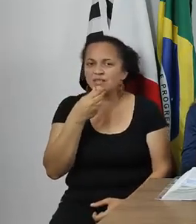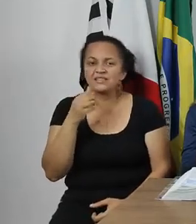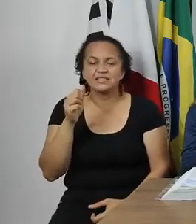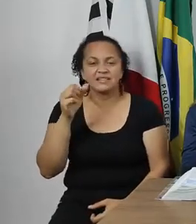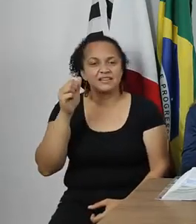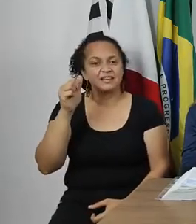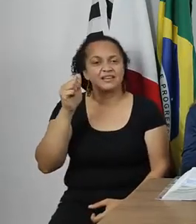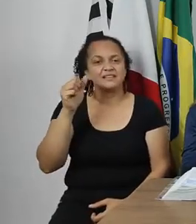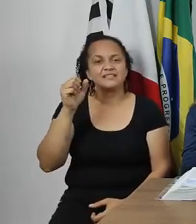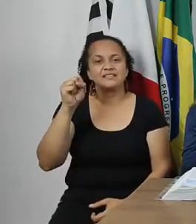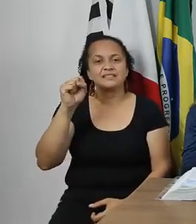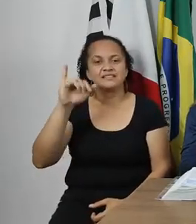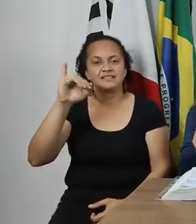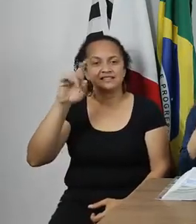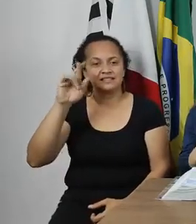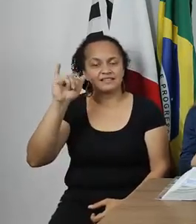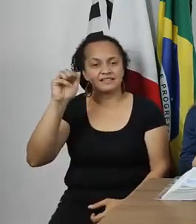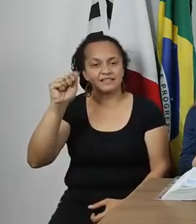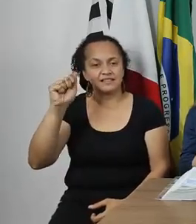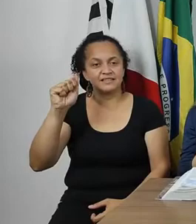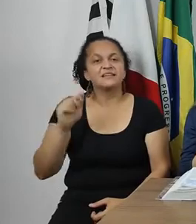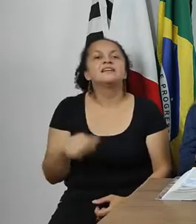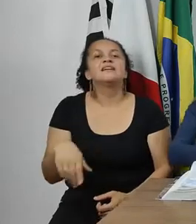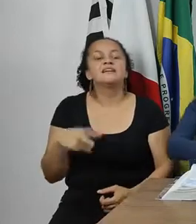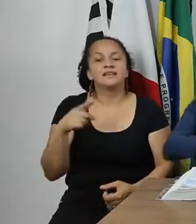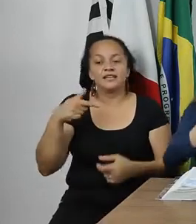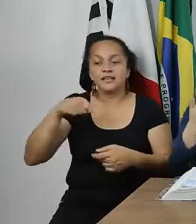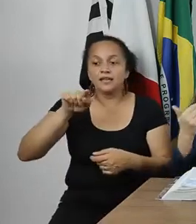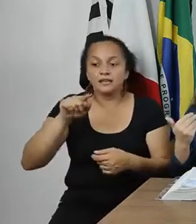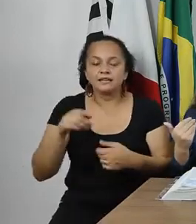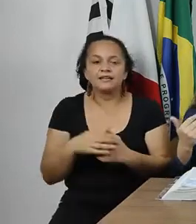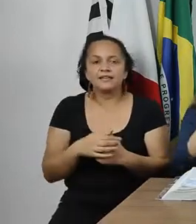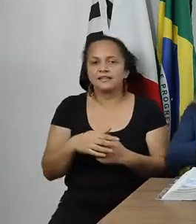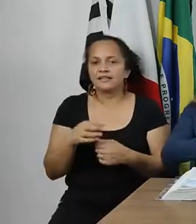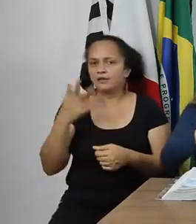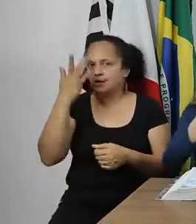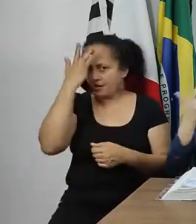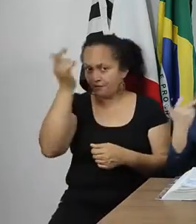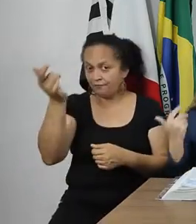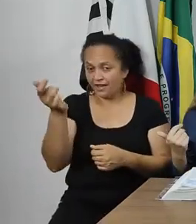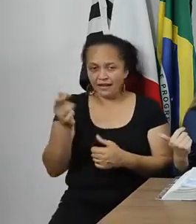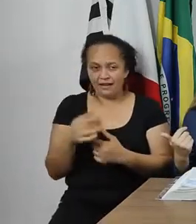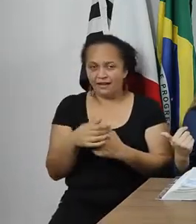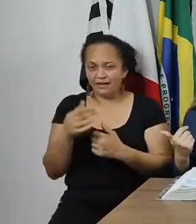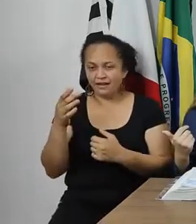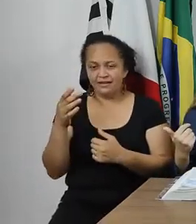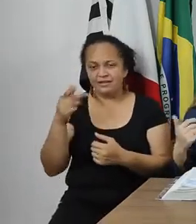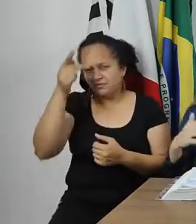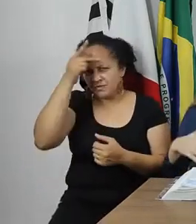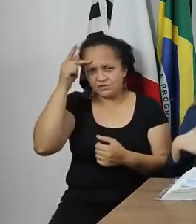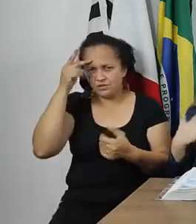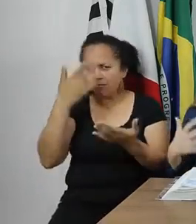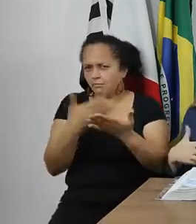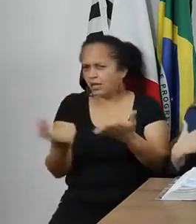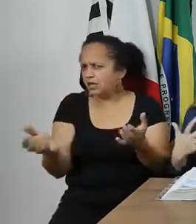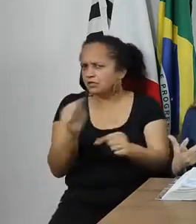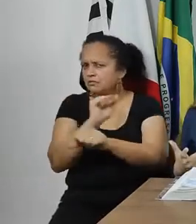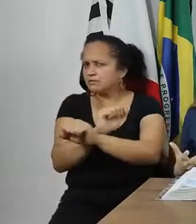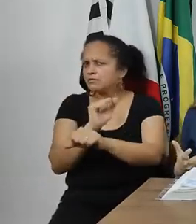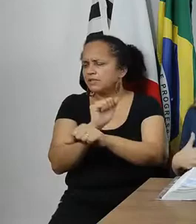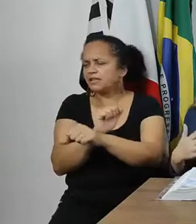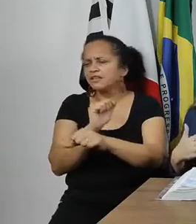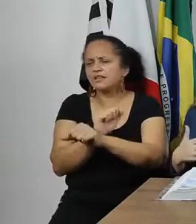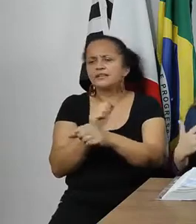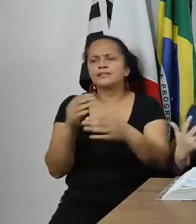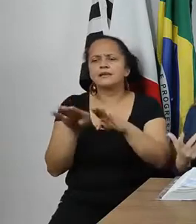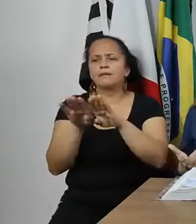era muito fácil o povo perder a esperança, entregar Ezequias e abrir as portas da cidade. Porque no decorrer do